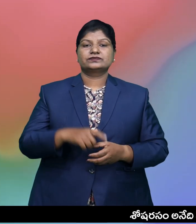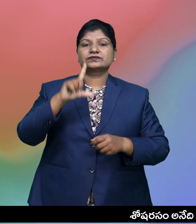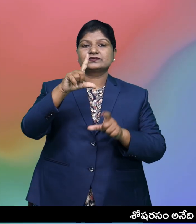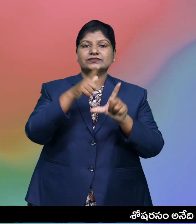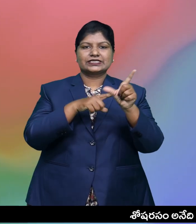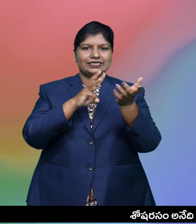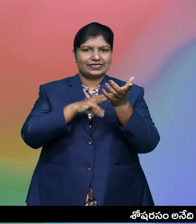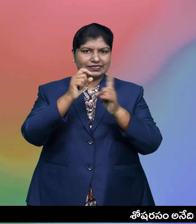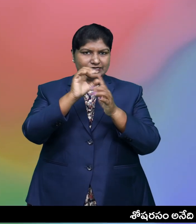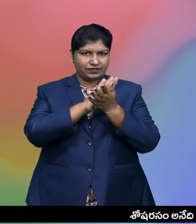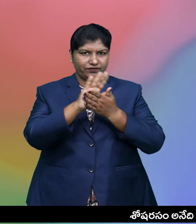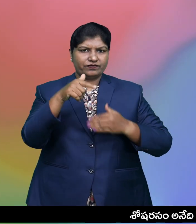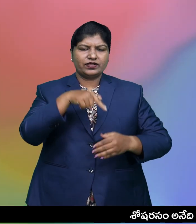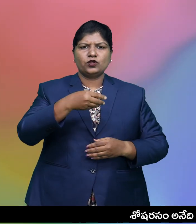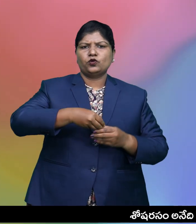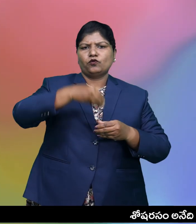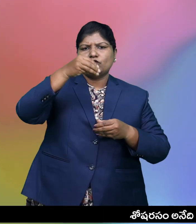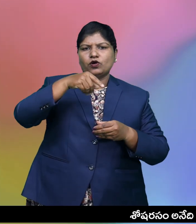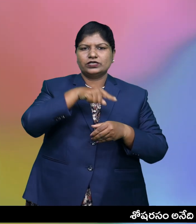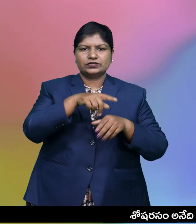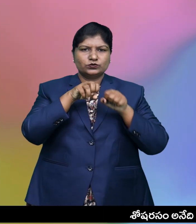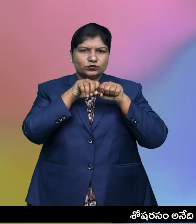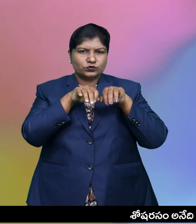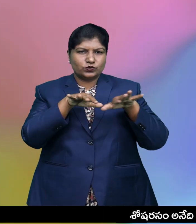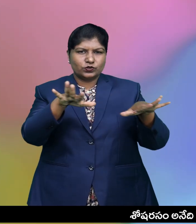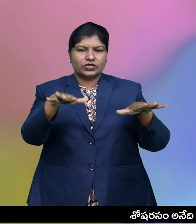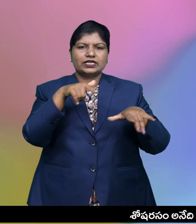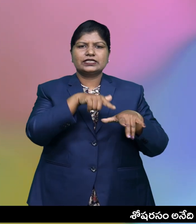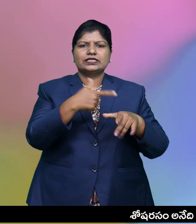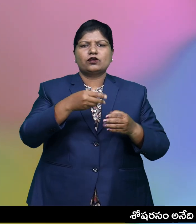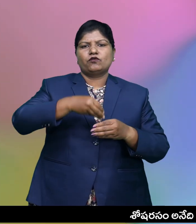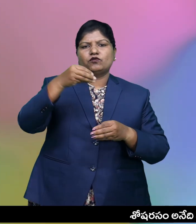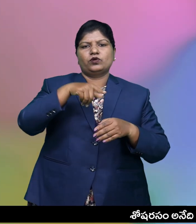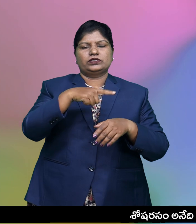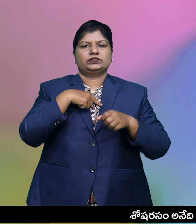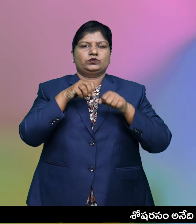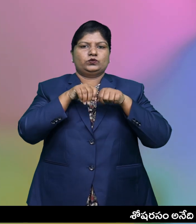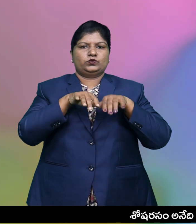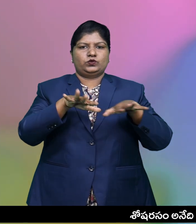శోషరస అనేది శోషరస వ్యవస్థ ద్వారా ప్రవహించే ద్రవం.